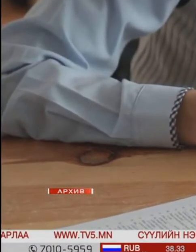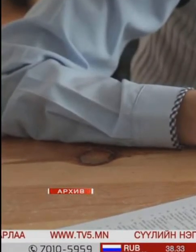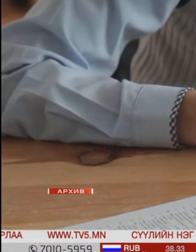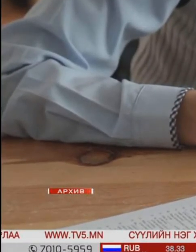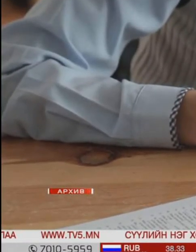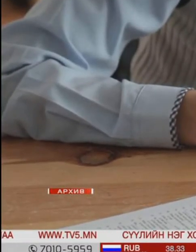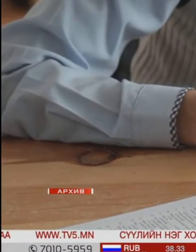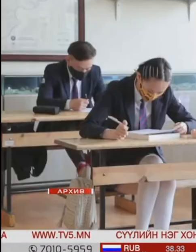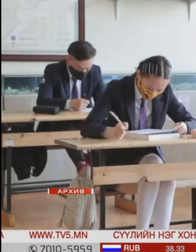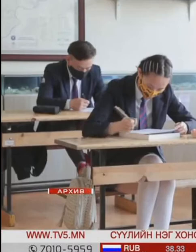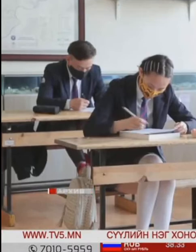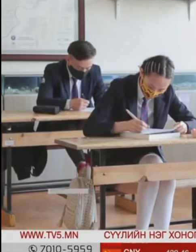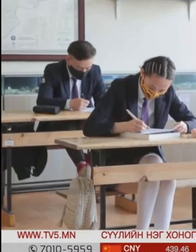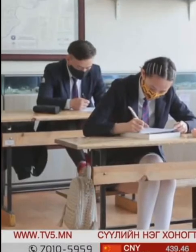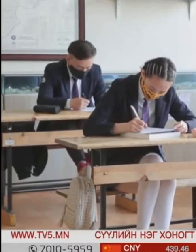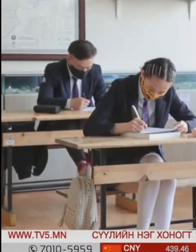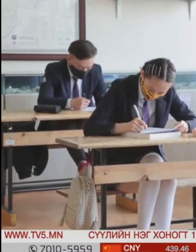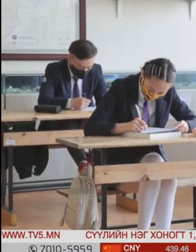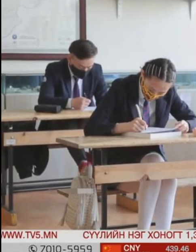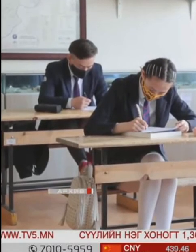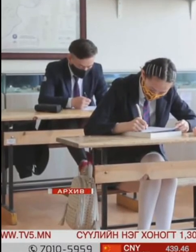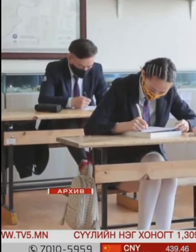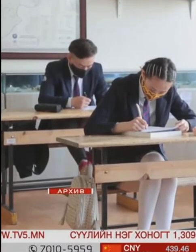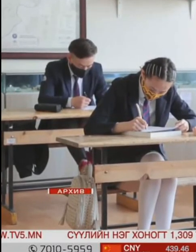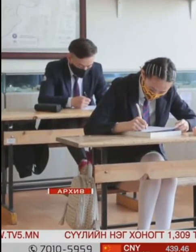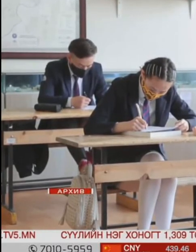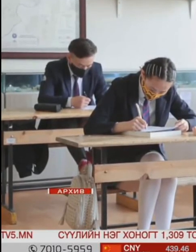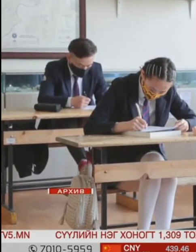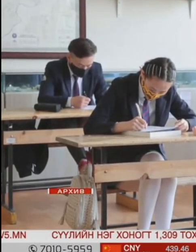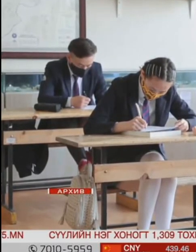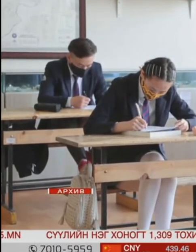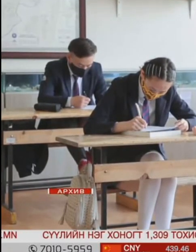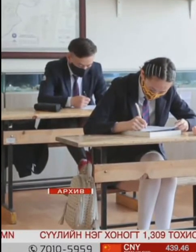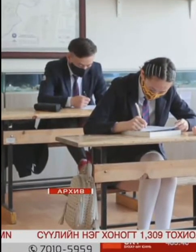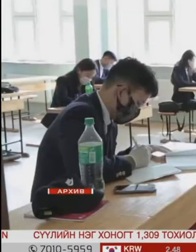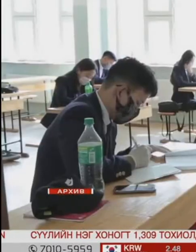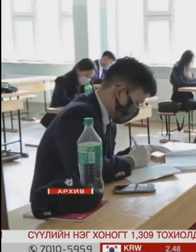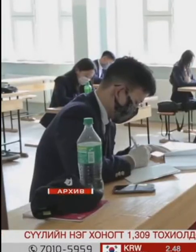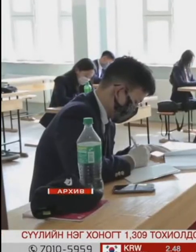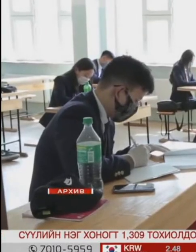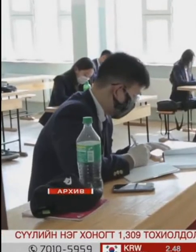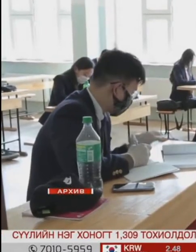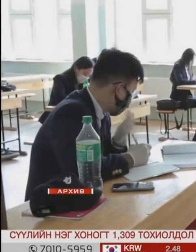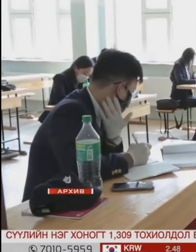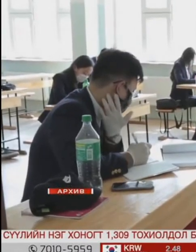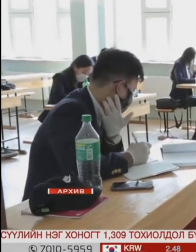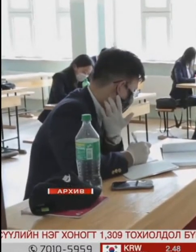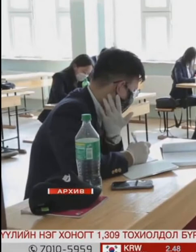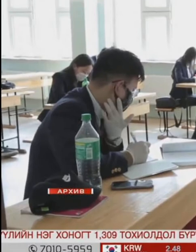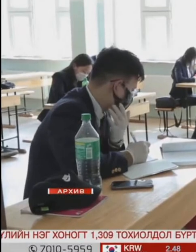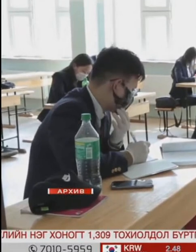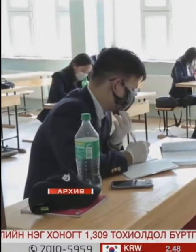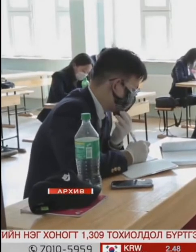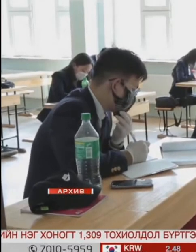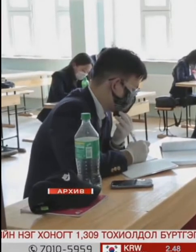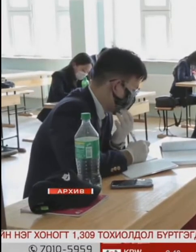байдлаар 12-оос 17 насны хүүхдүүдийн 70 орчим хувь нь дархлаажуулалтад бүрэн хамрагдсан байна. За энэ нь 12-оос